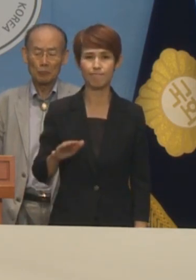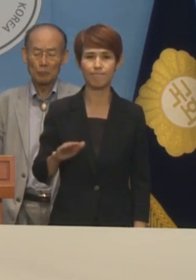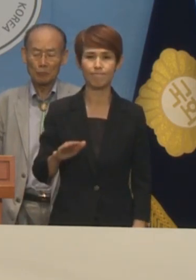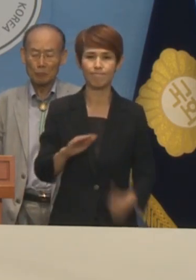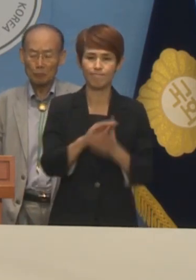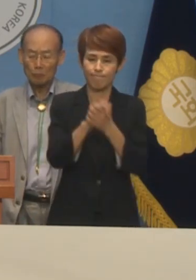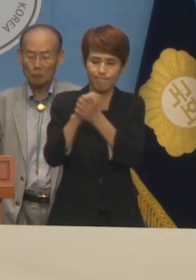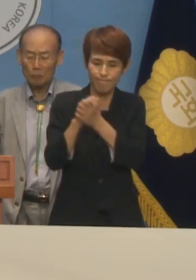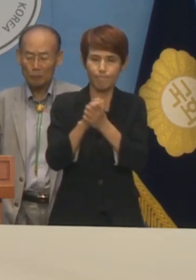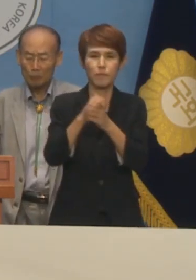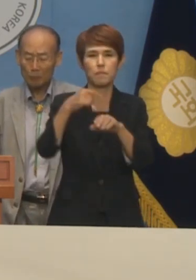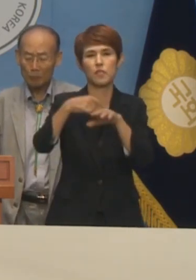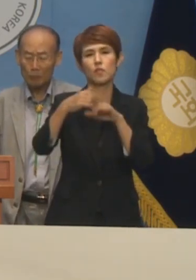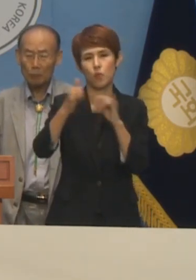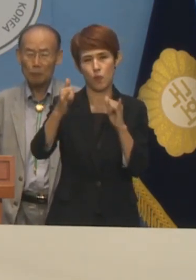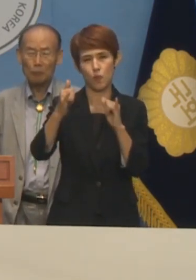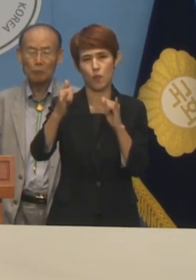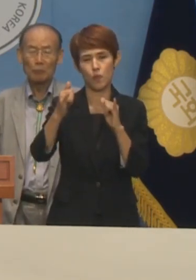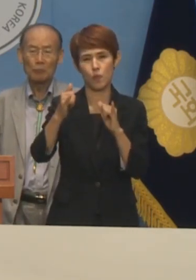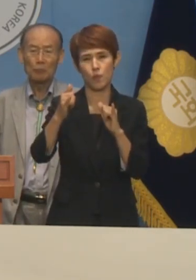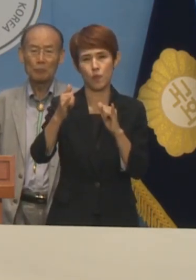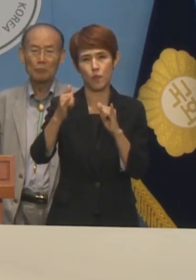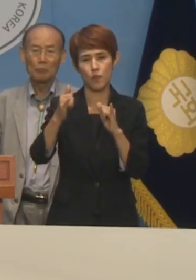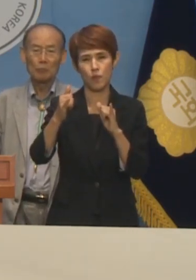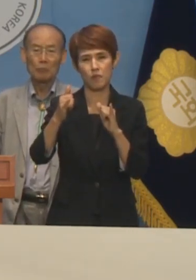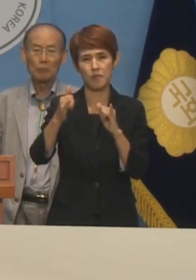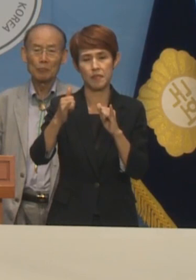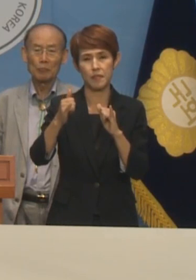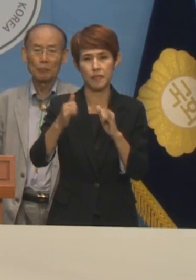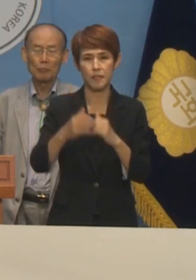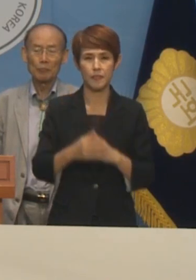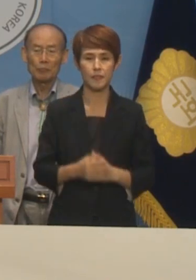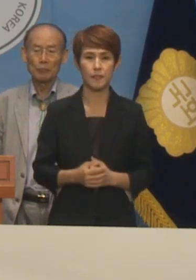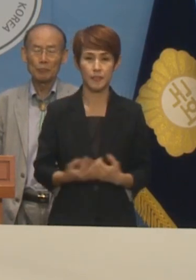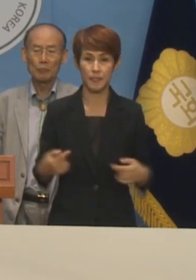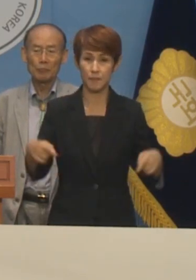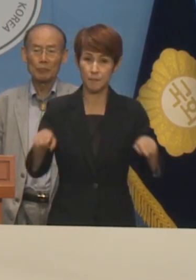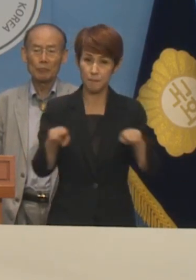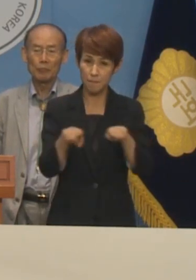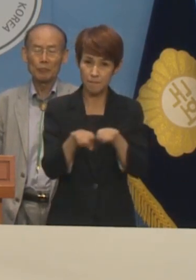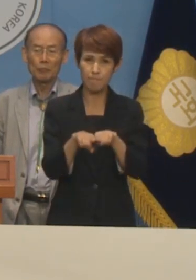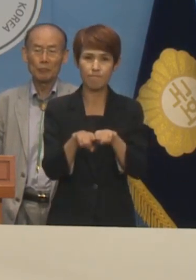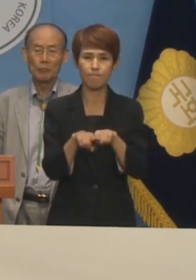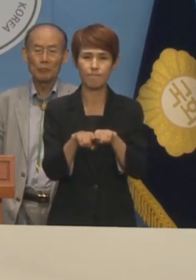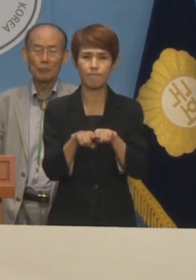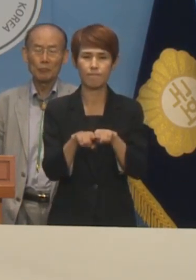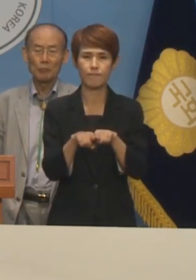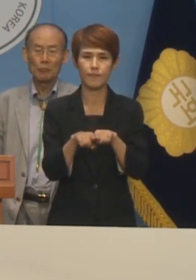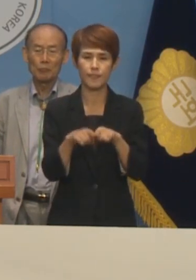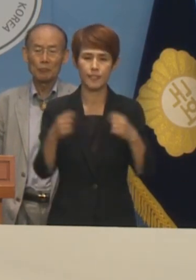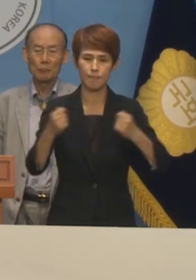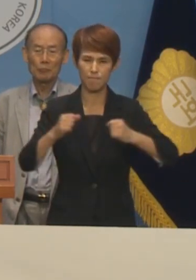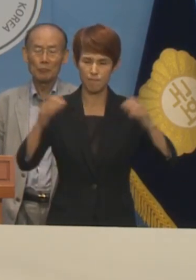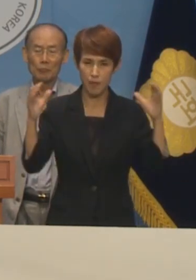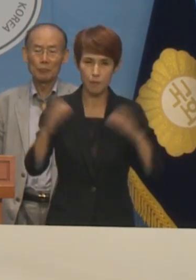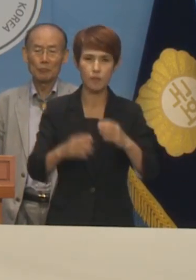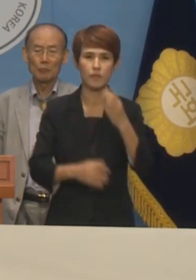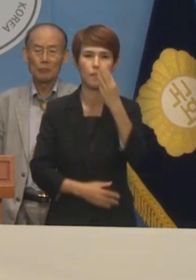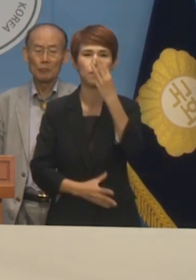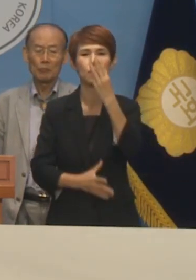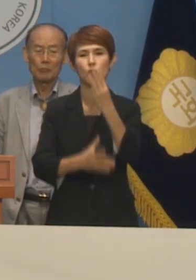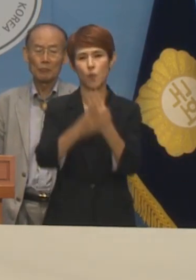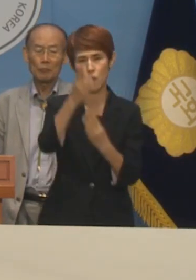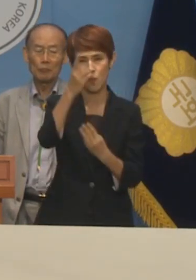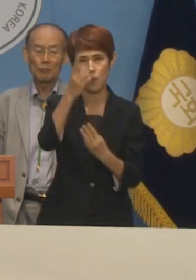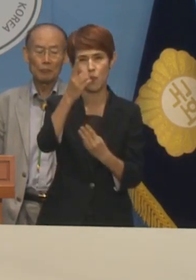친선 민족으로 배달 결의의 긍지를 가지며 구동 전위적 접근으로 삼통,